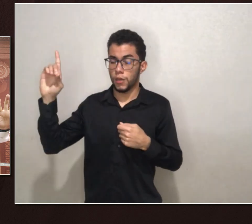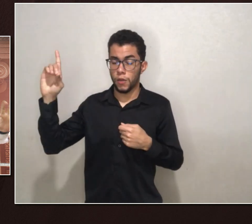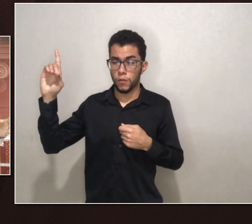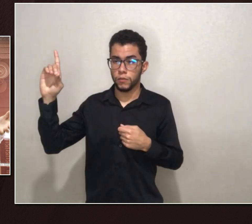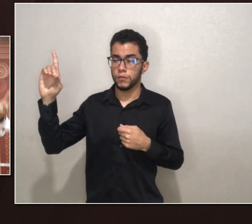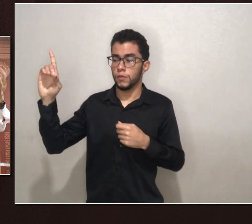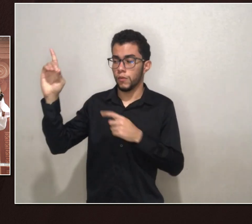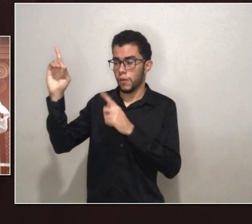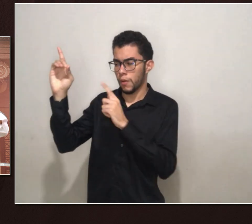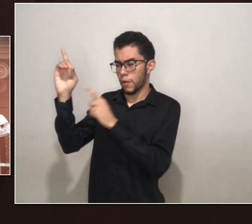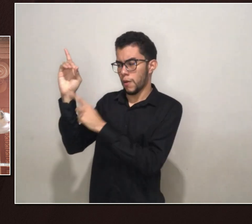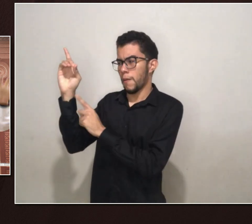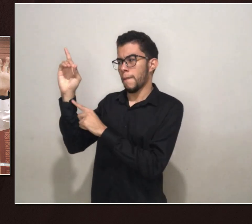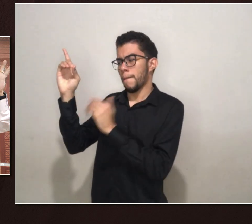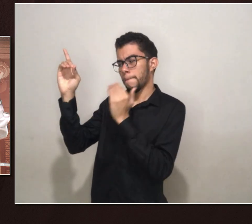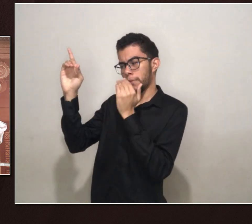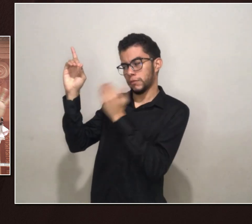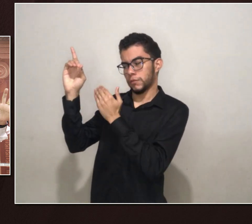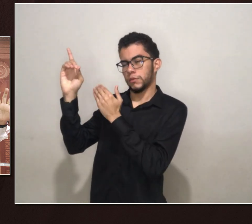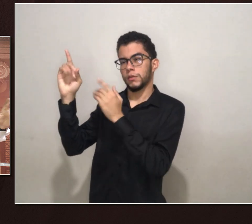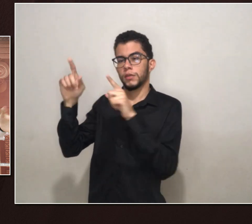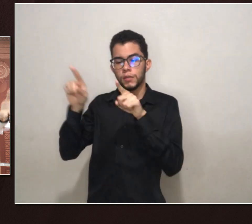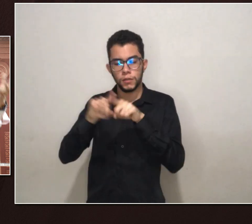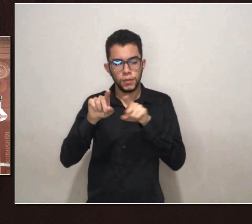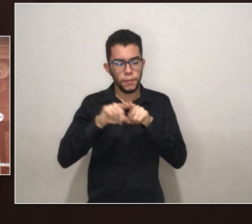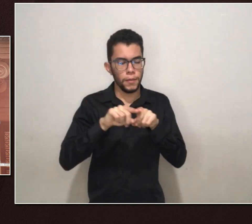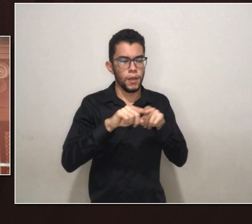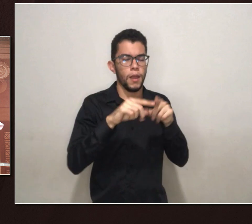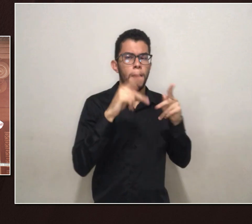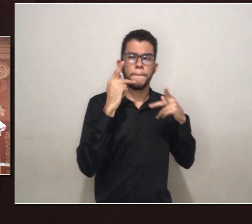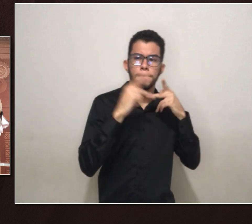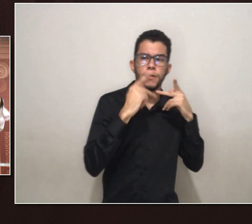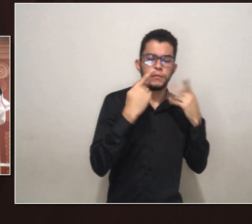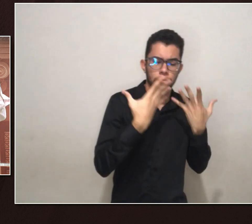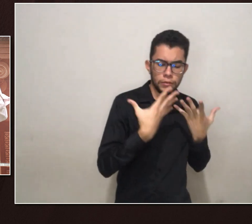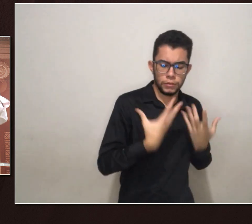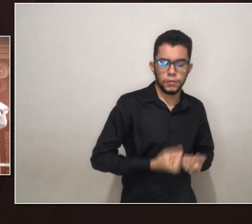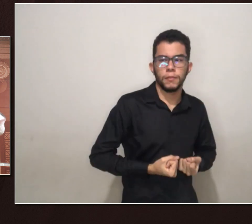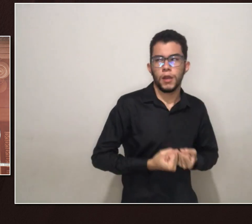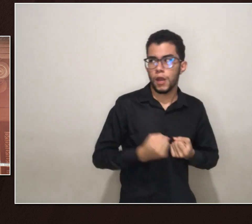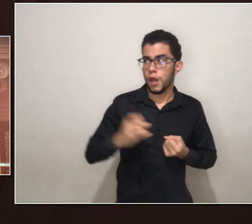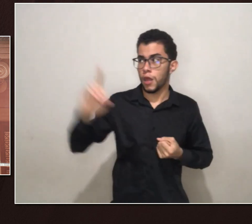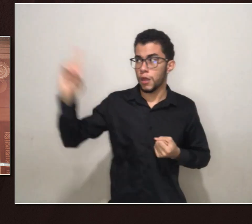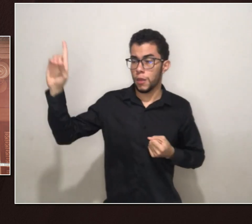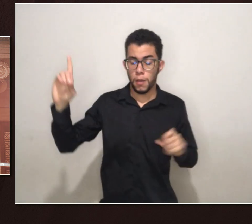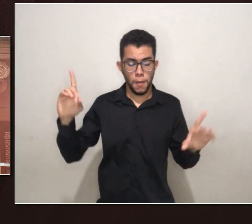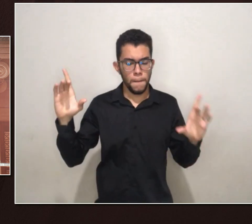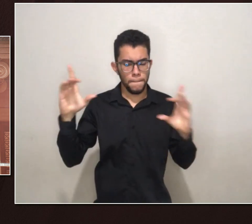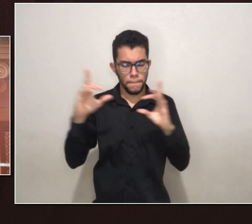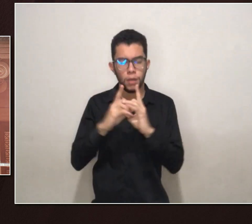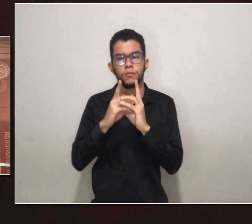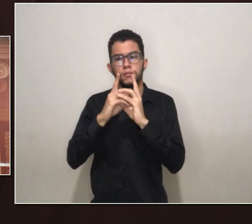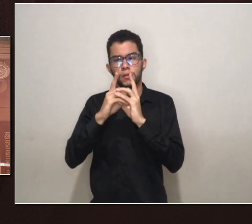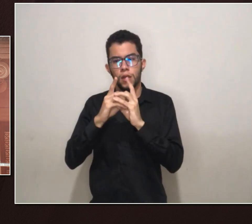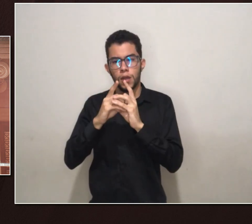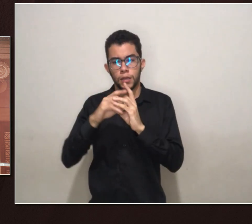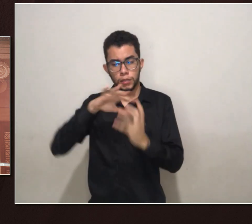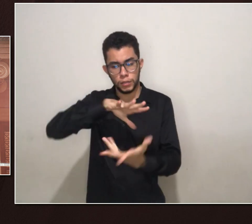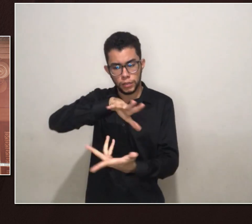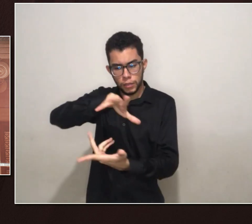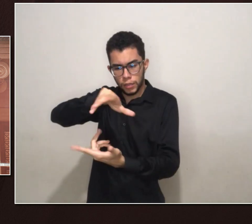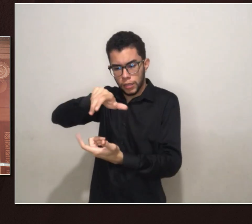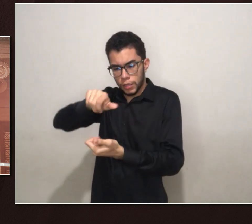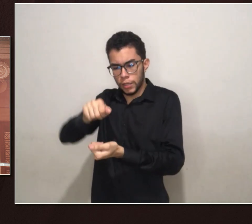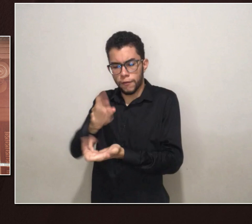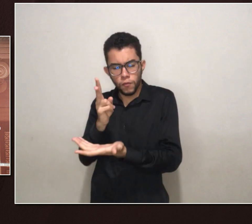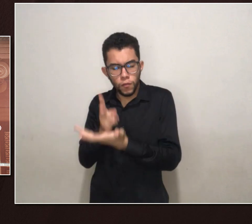seu povo. Esse mover faz a obra de Deus, faz a vontade de Deus acontecer aqui na terra, né? Então é